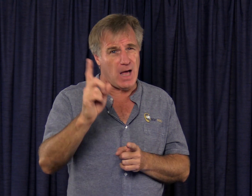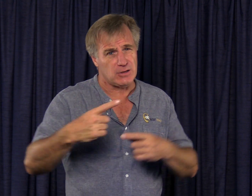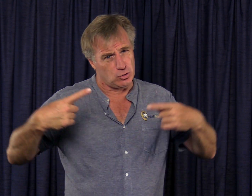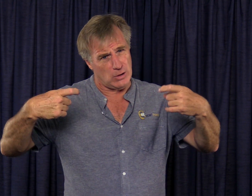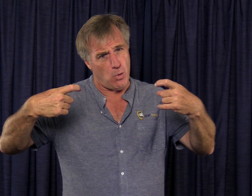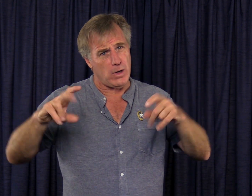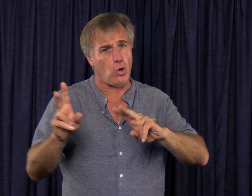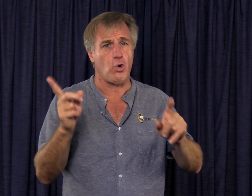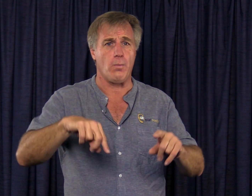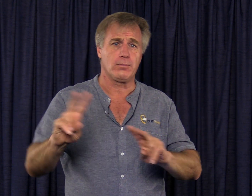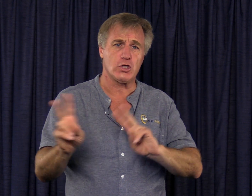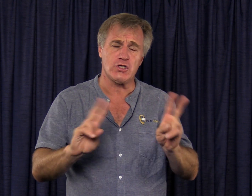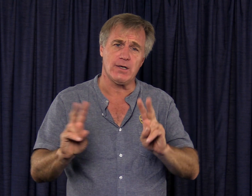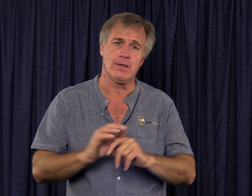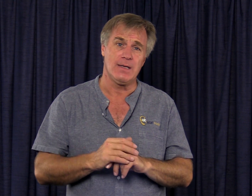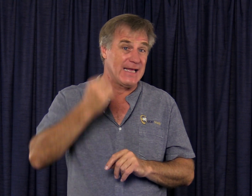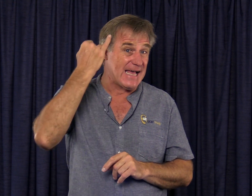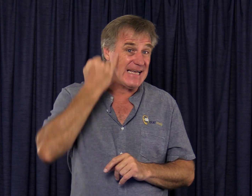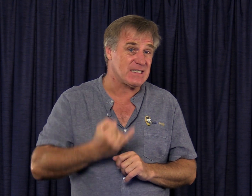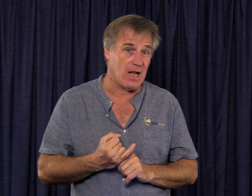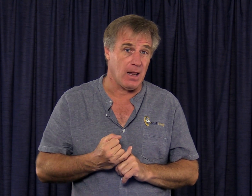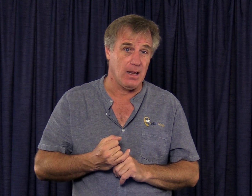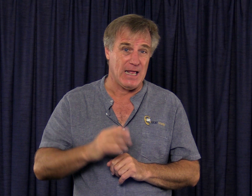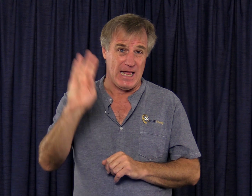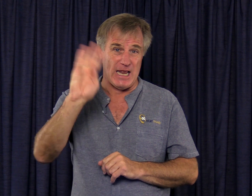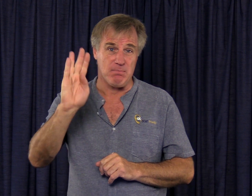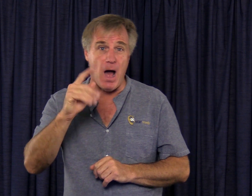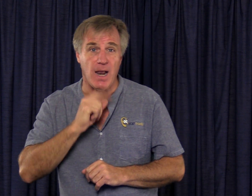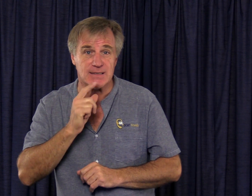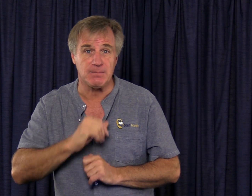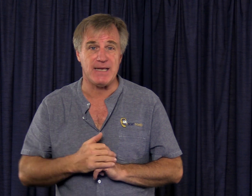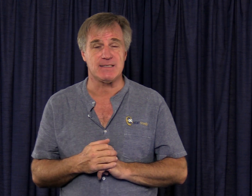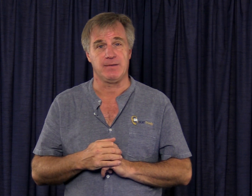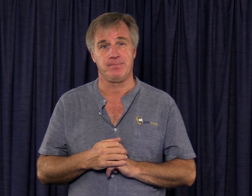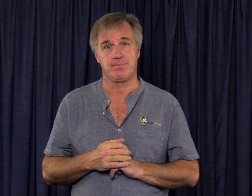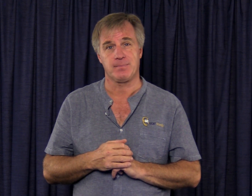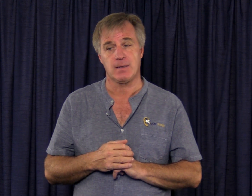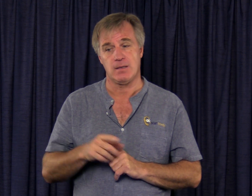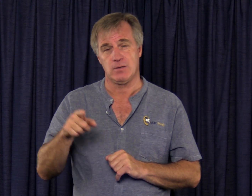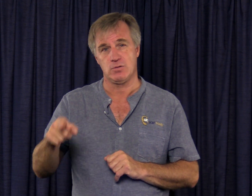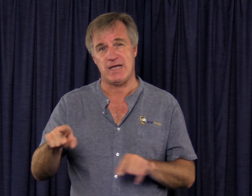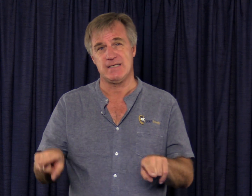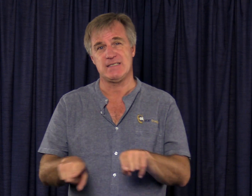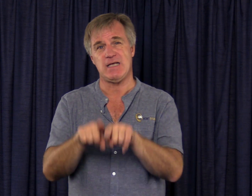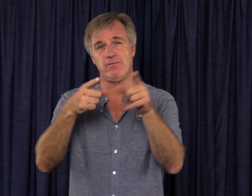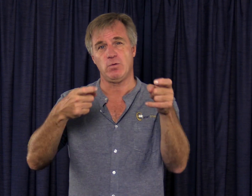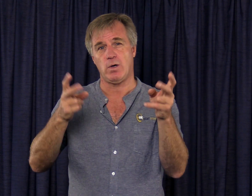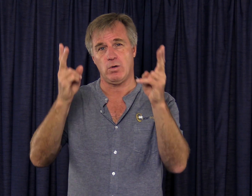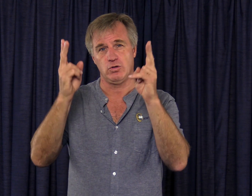Later, toe daar oorlog kom tussen Israel en Balakse mense, toe is hy in dieselfde oorlog